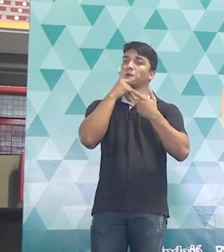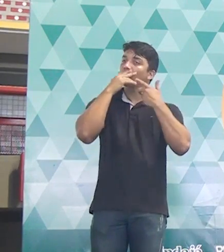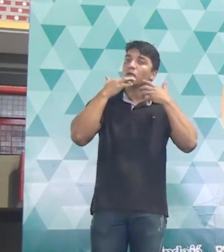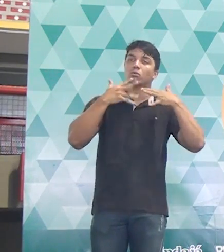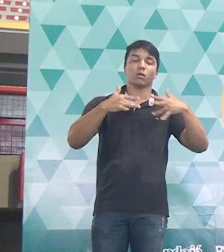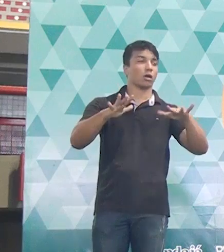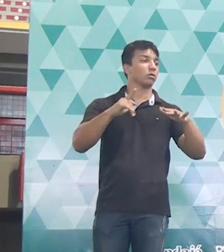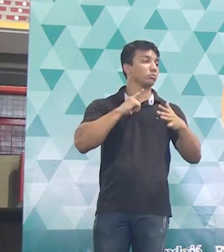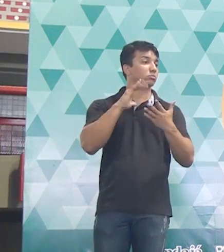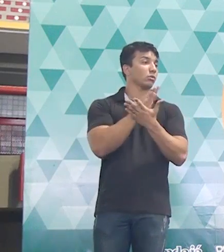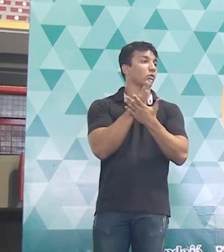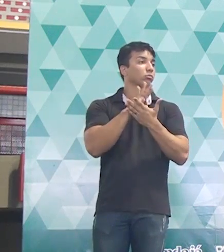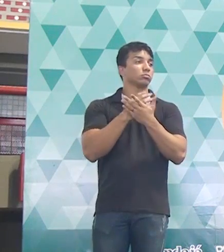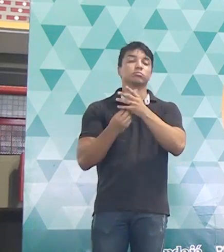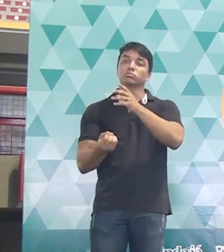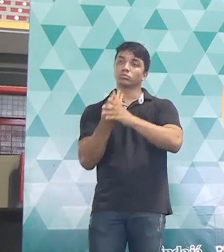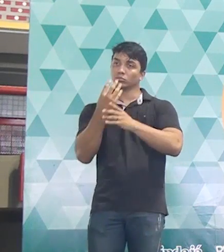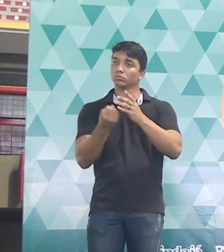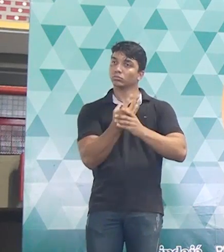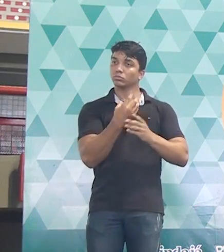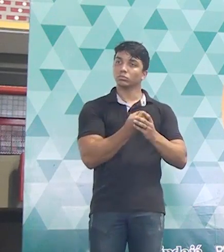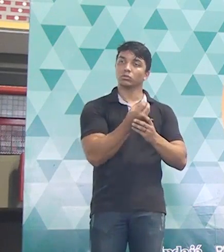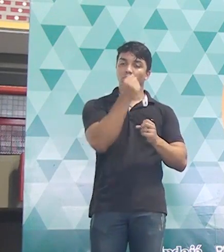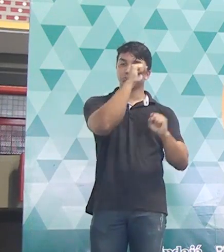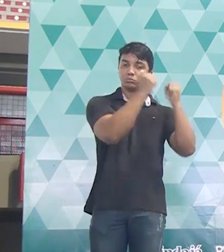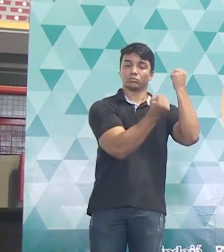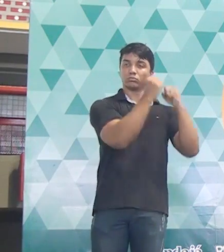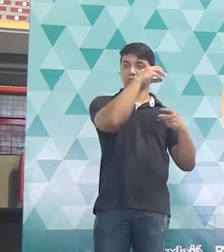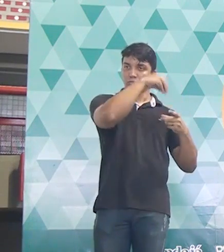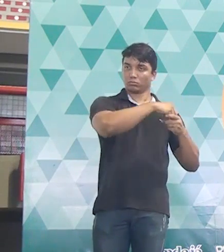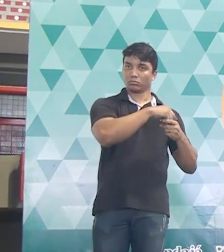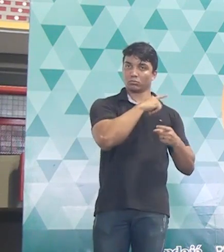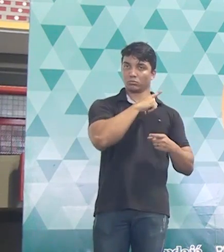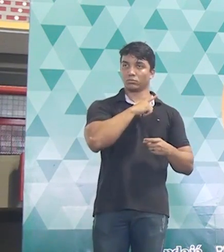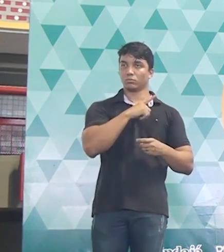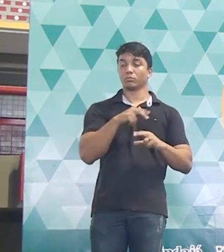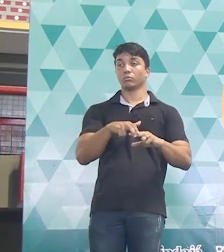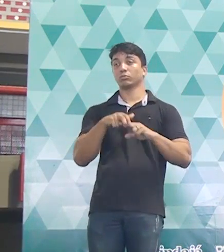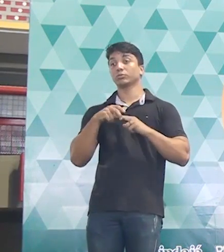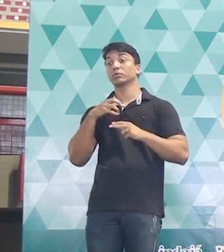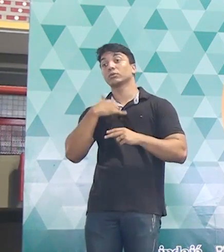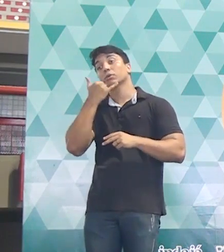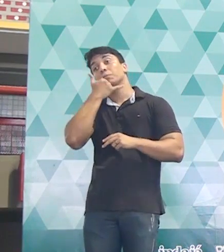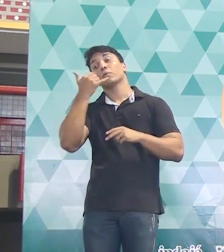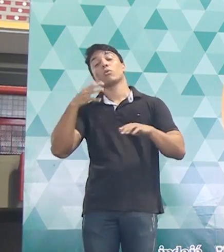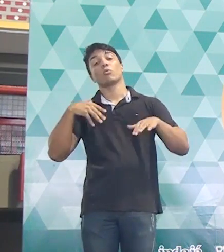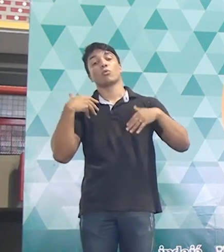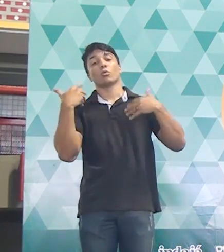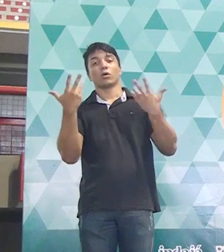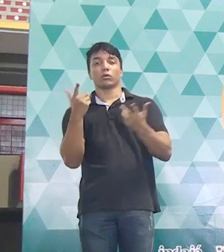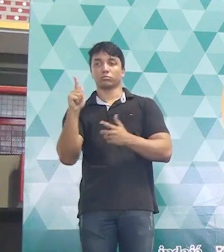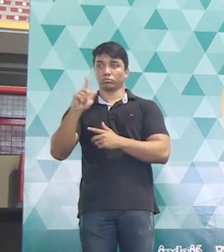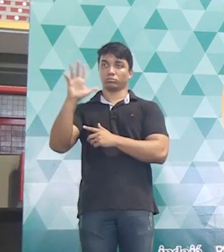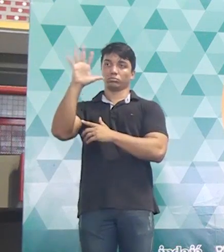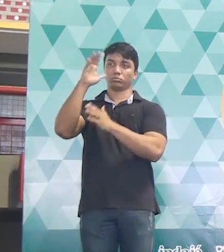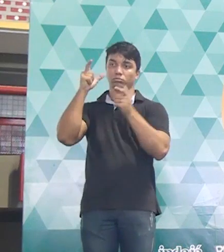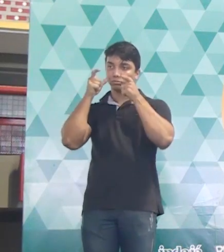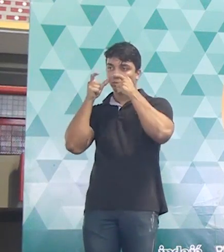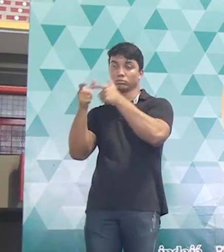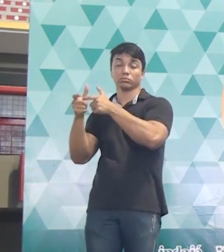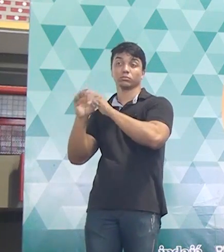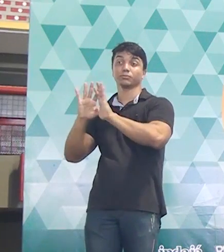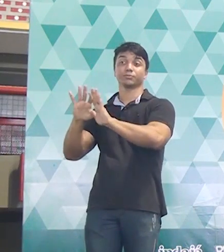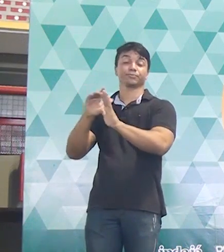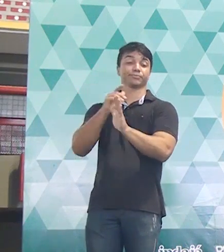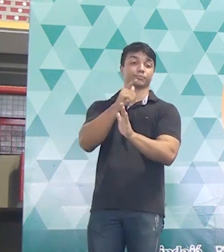naturais, e outros são produzidos via processo industrial. Então depende de que gás você esteja falando, né? E a